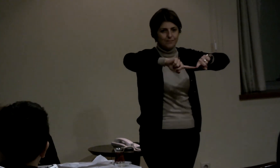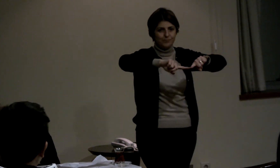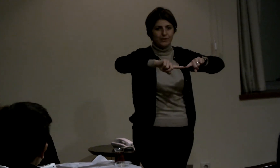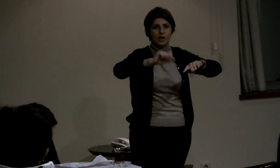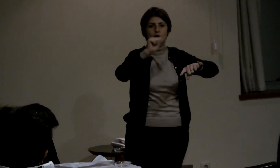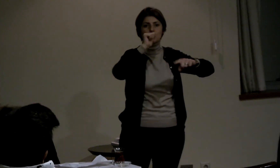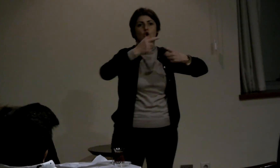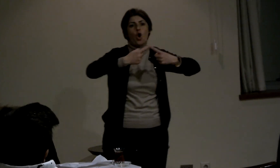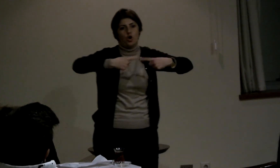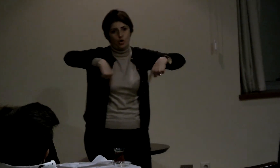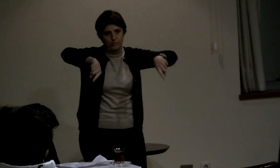Göl.